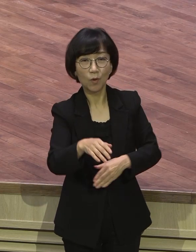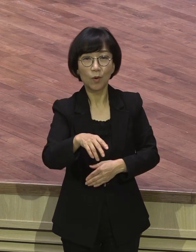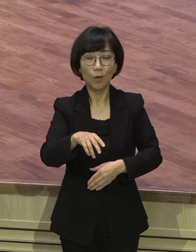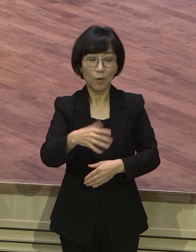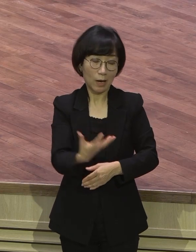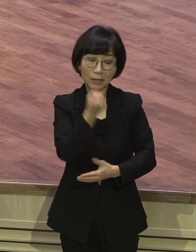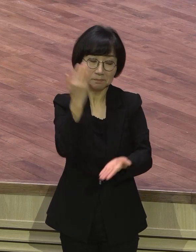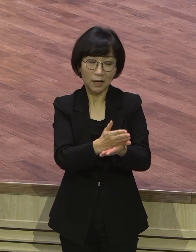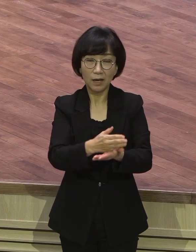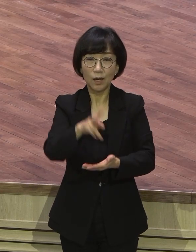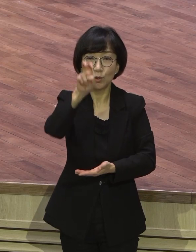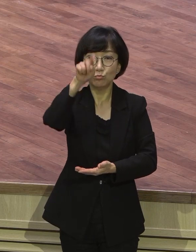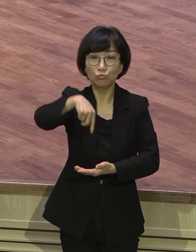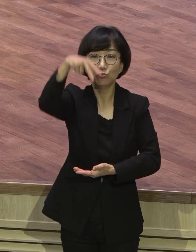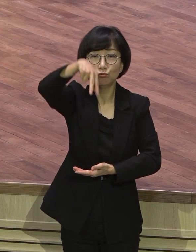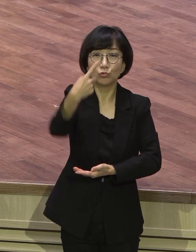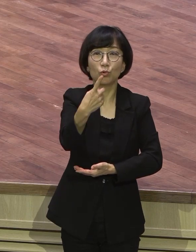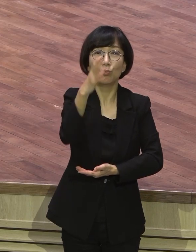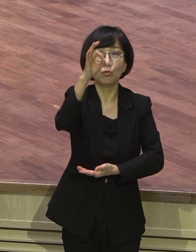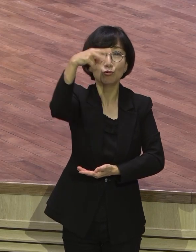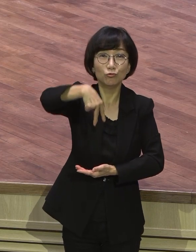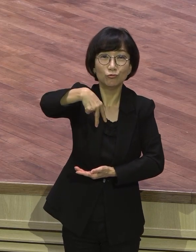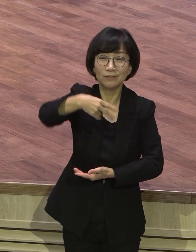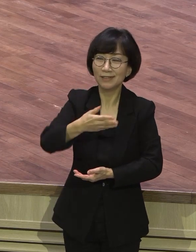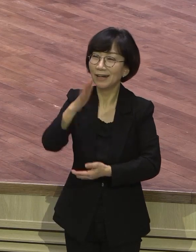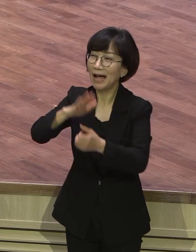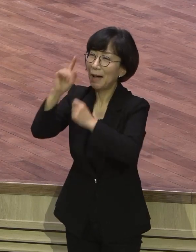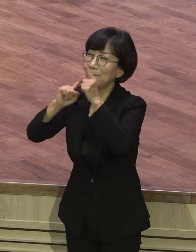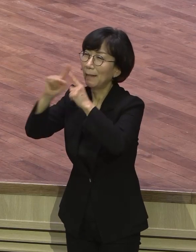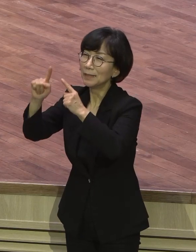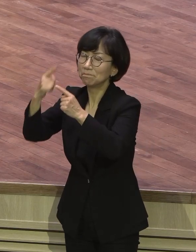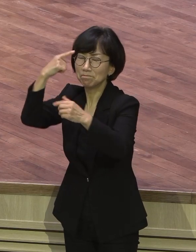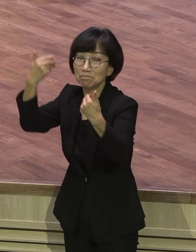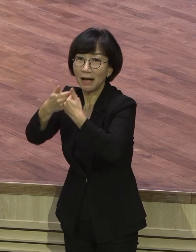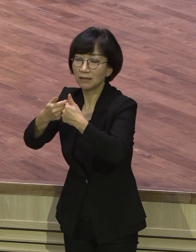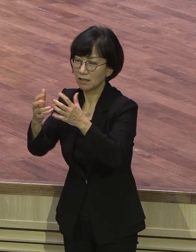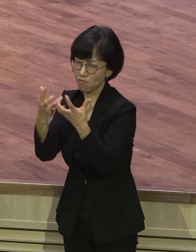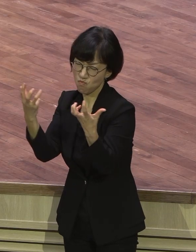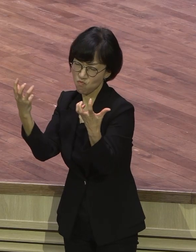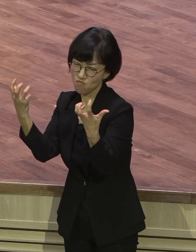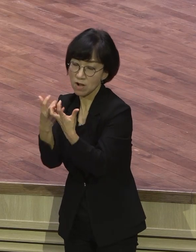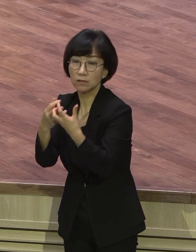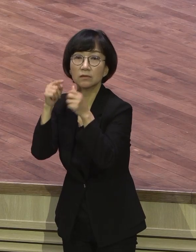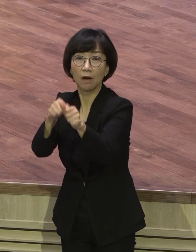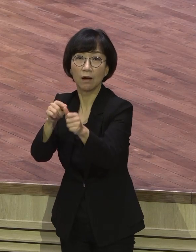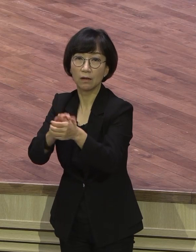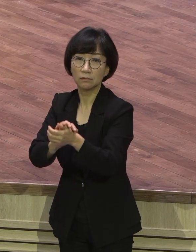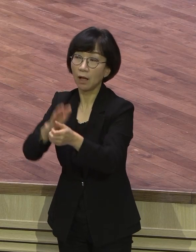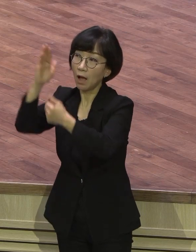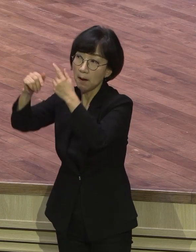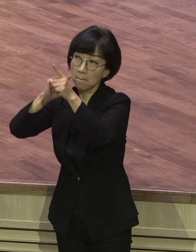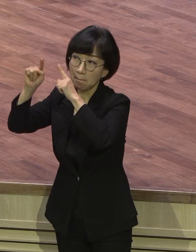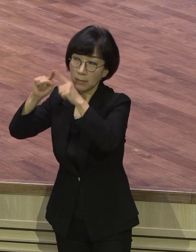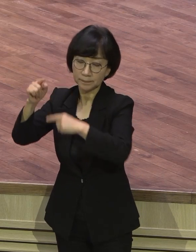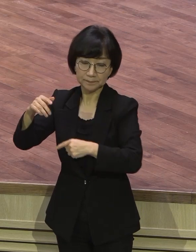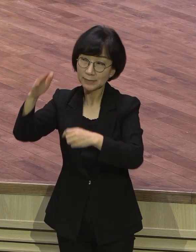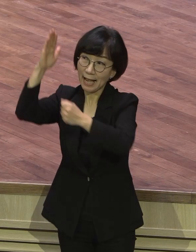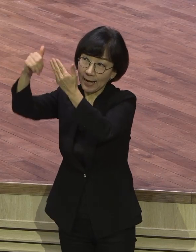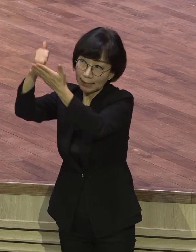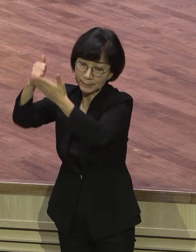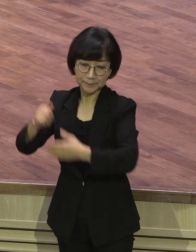기독교는 반대입니다 채워라 에스겔서 3장 3절에 보면 하나님께서 이 사실을 에스겔 선지하게 아주 실감나게